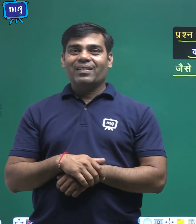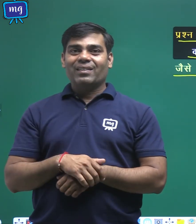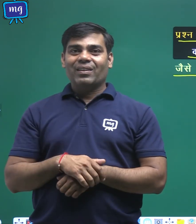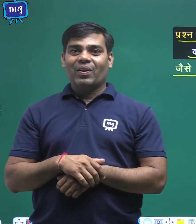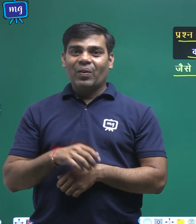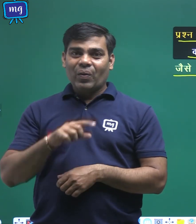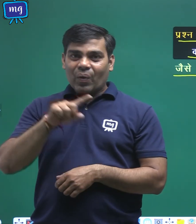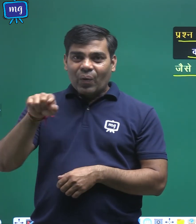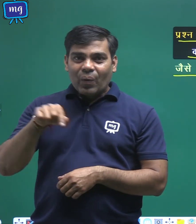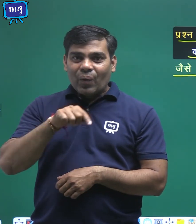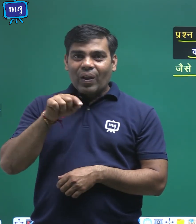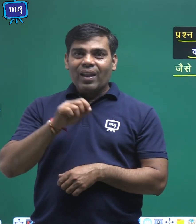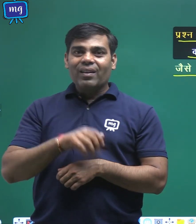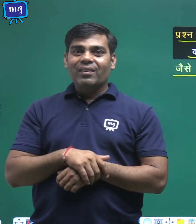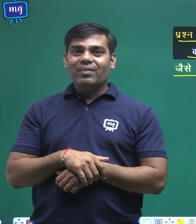गोल,